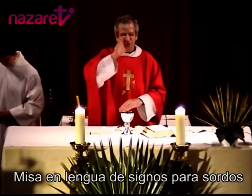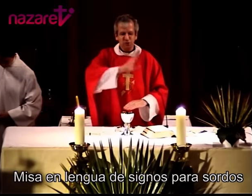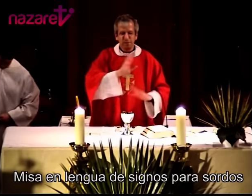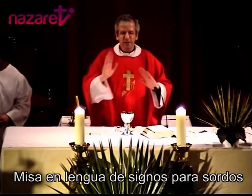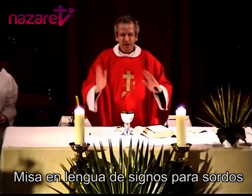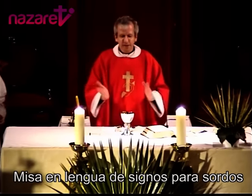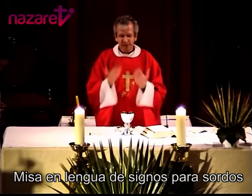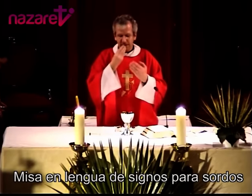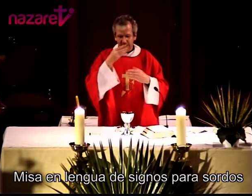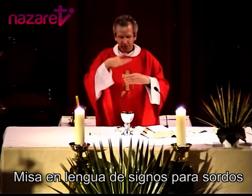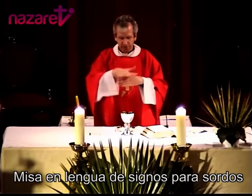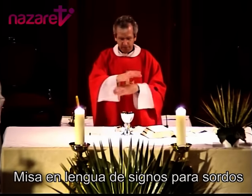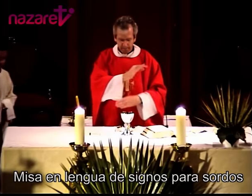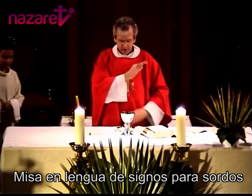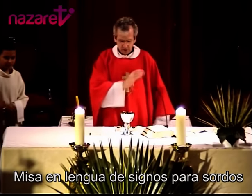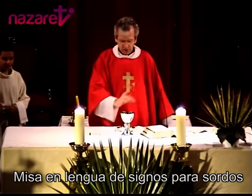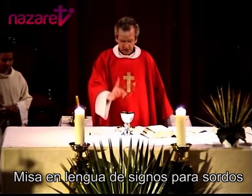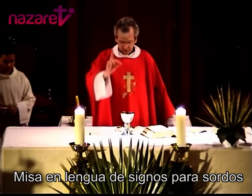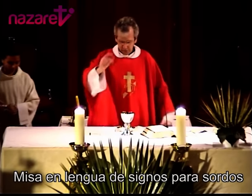para nosotros bebida de salvación.